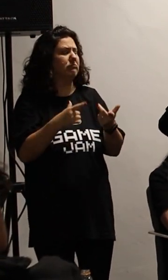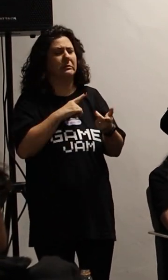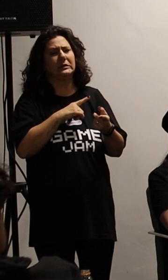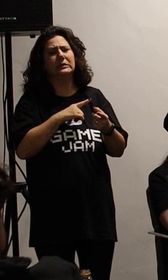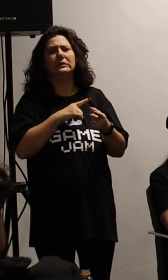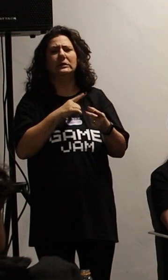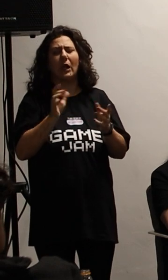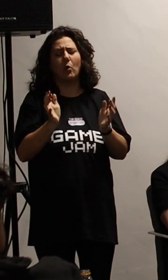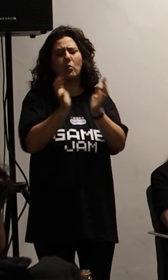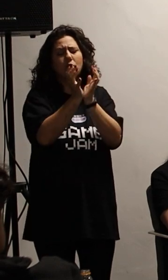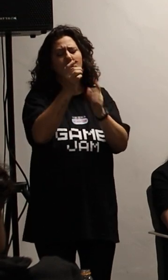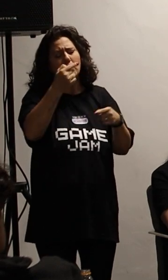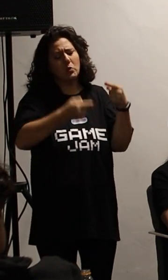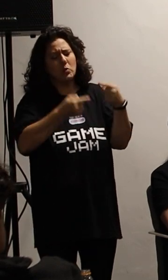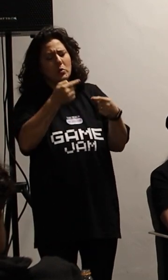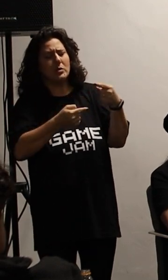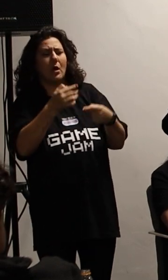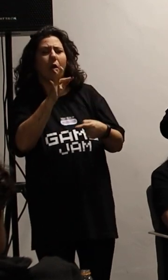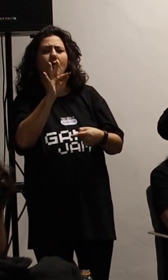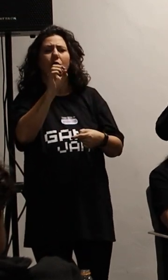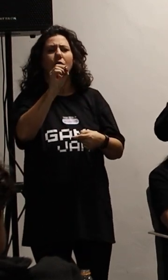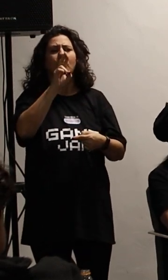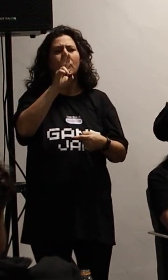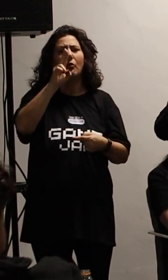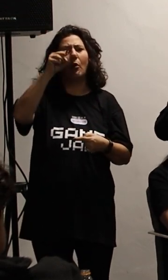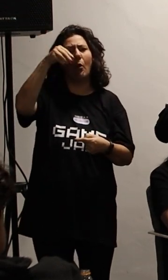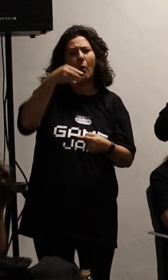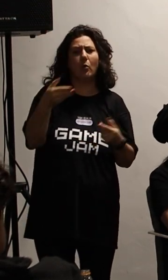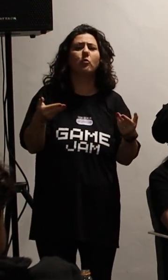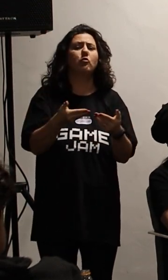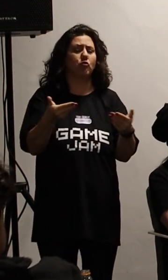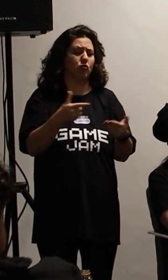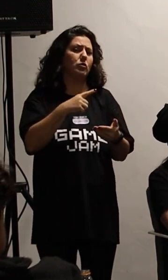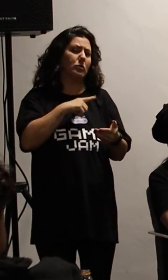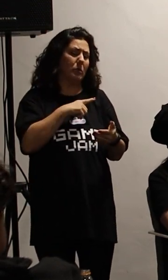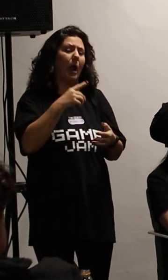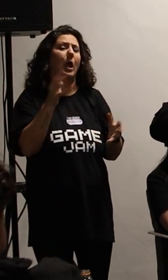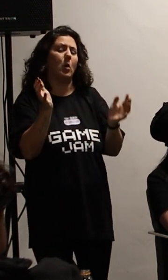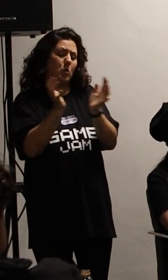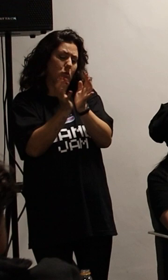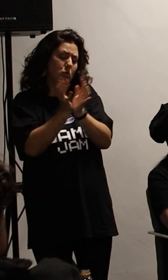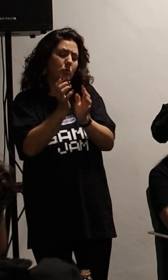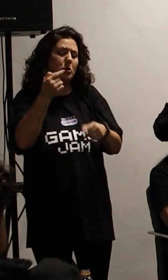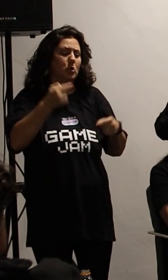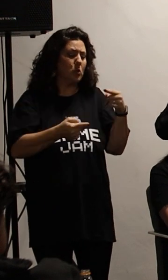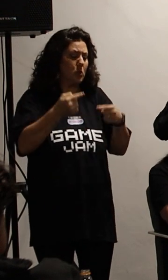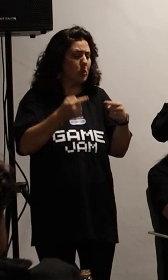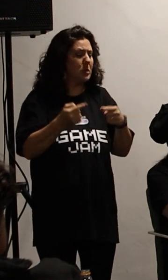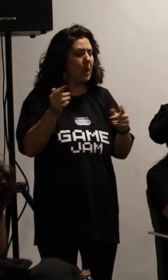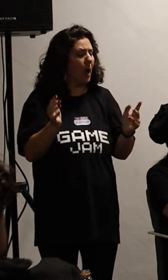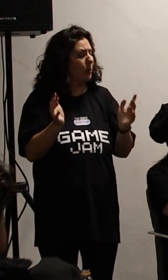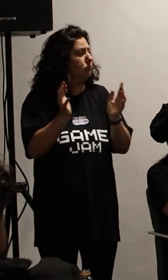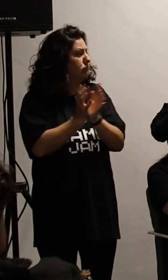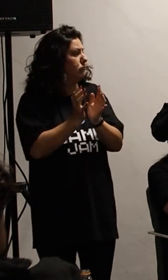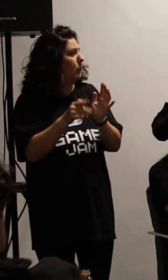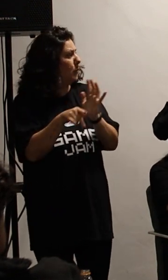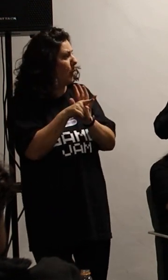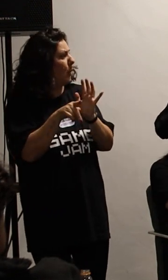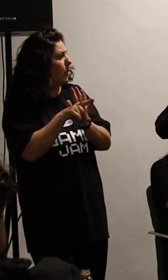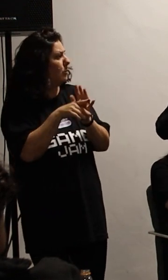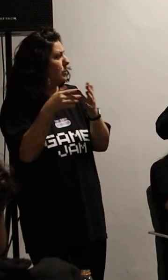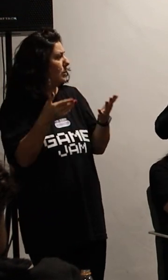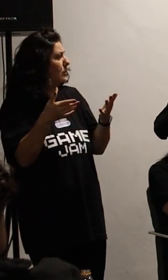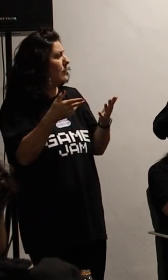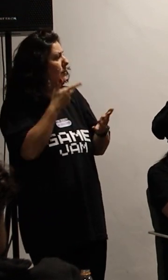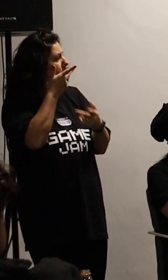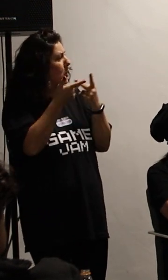desenvolvedores. Hoje em dia, o fórum caiu um pouco em desuso, né? Mas ainda você encontra alguns fóruns, comunidades. Né? Então, falando